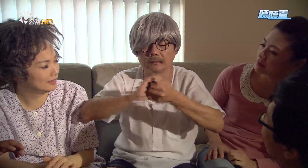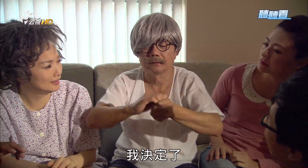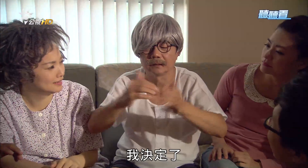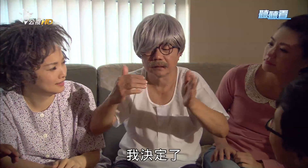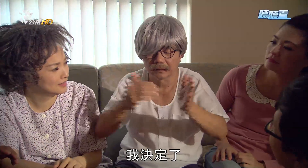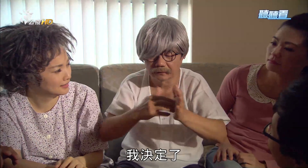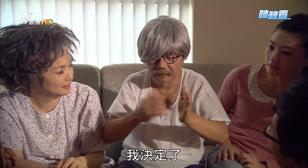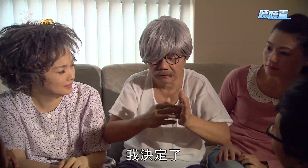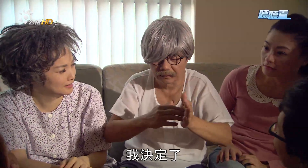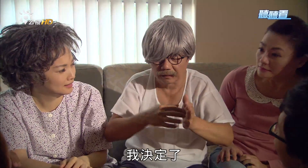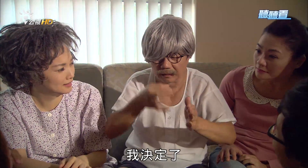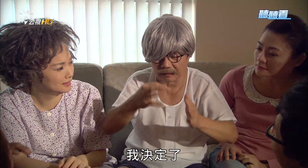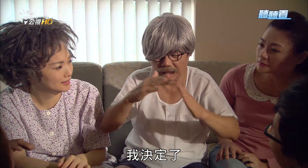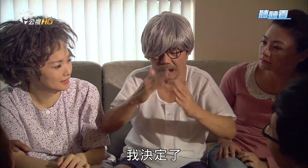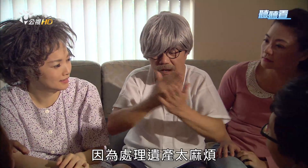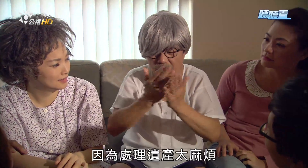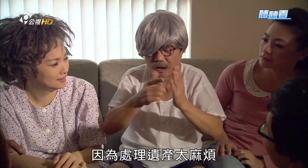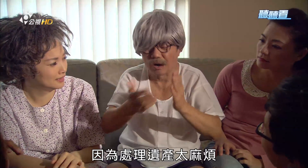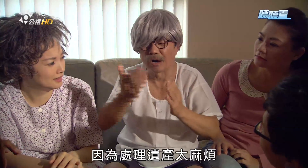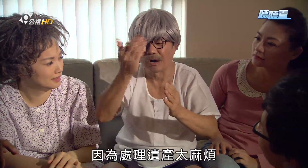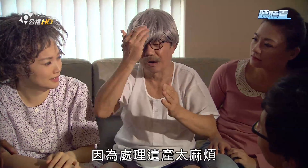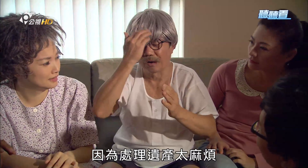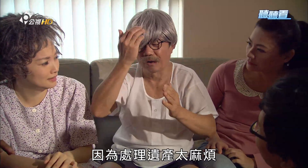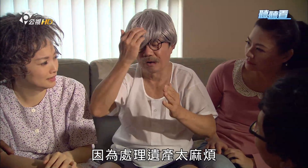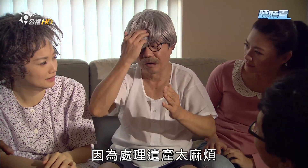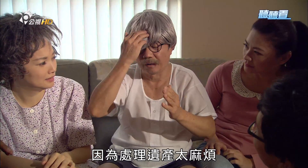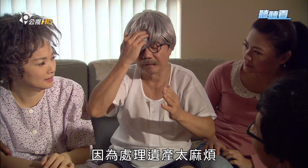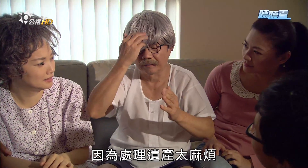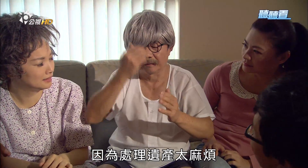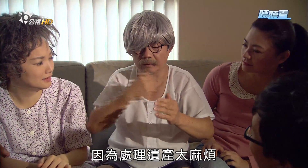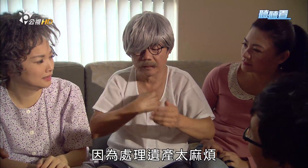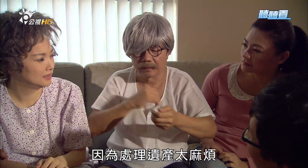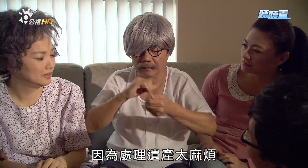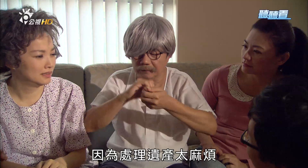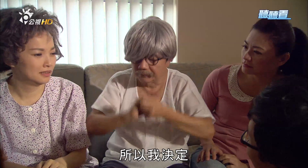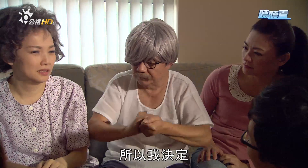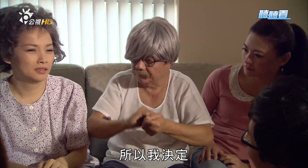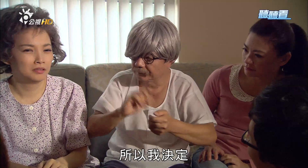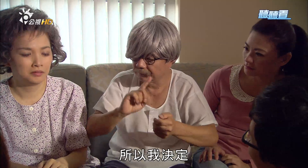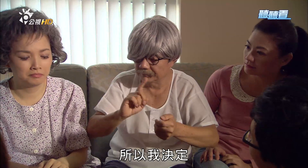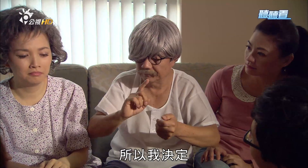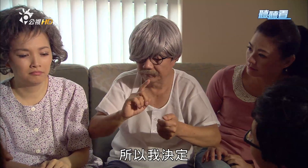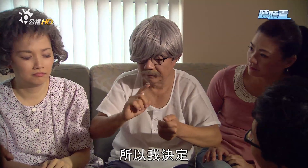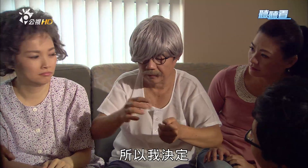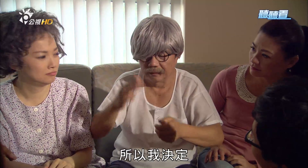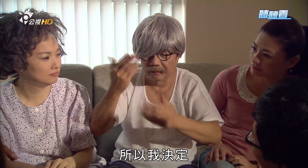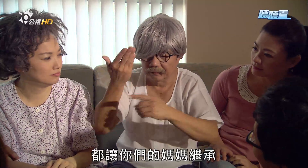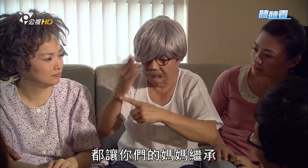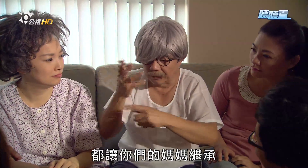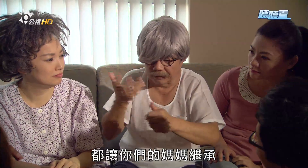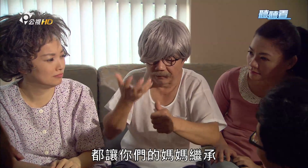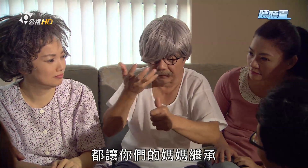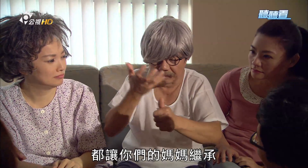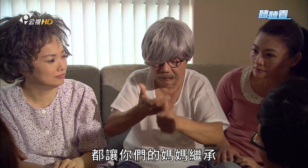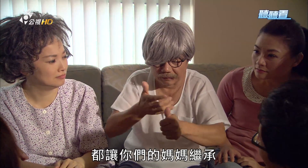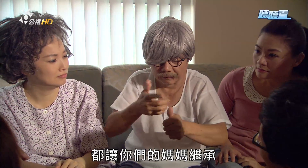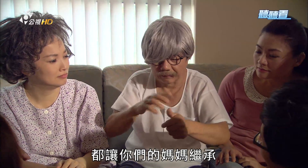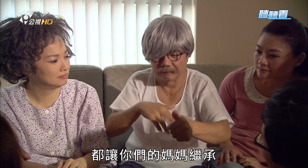我决定了，因为处理遗产太麻烦，所以我决定都让你们的妈妈